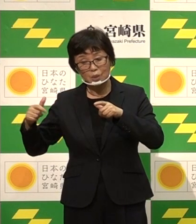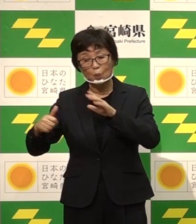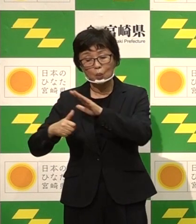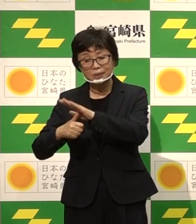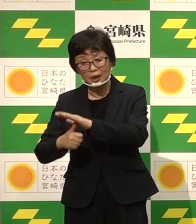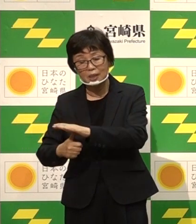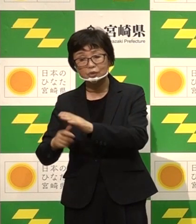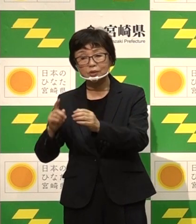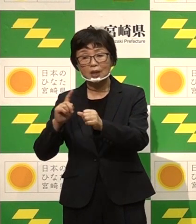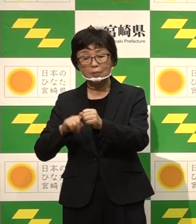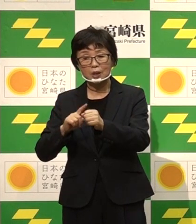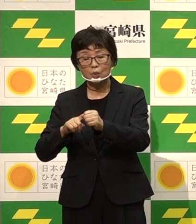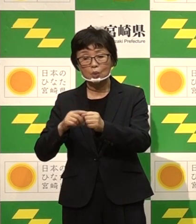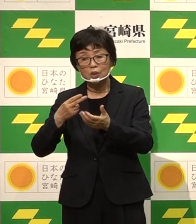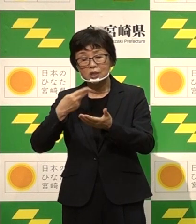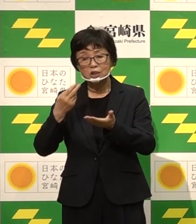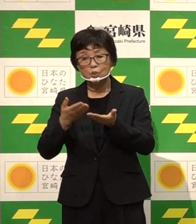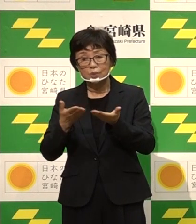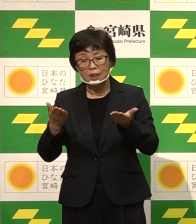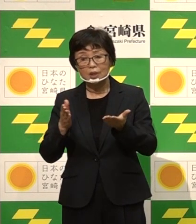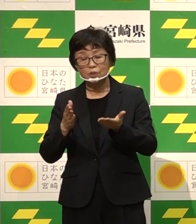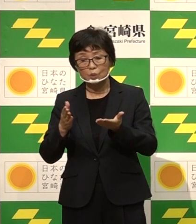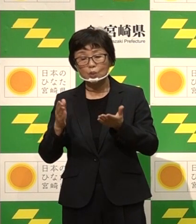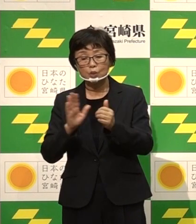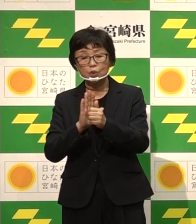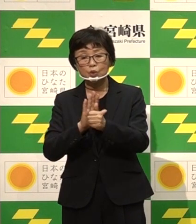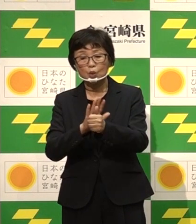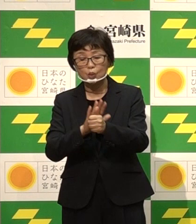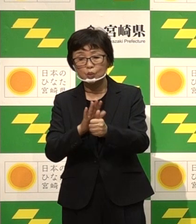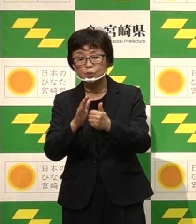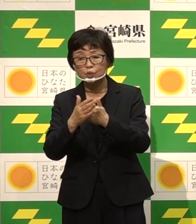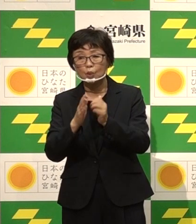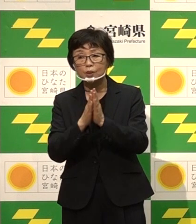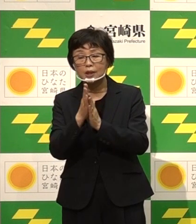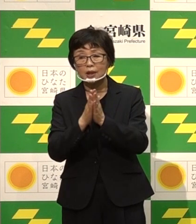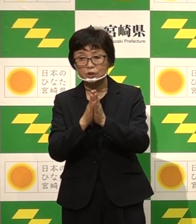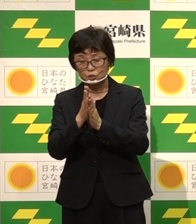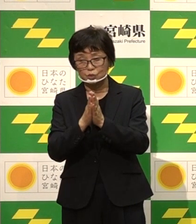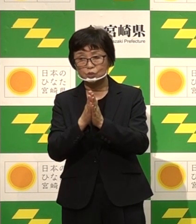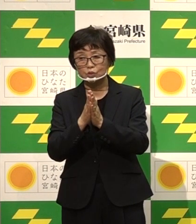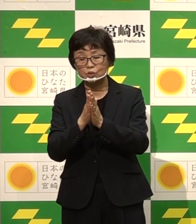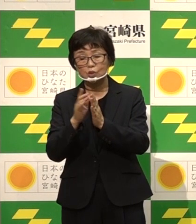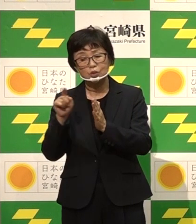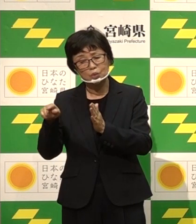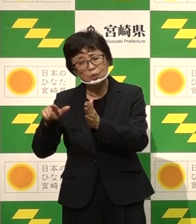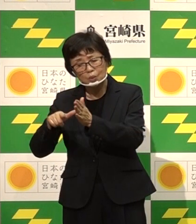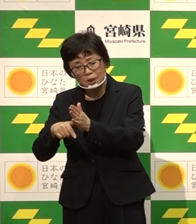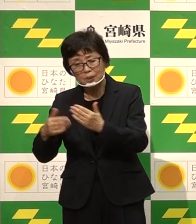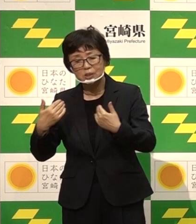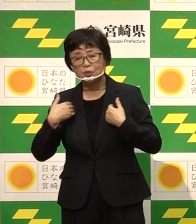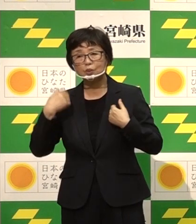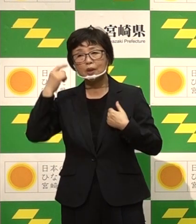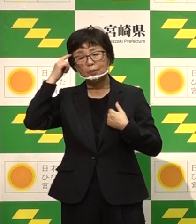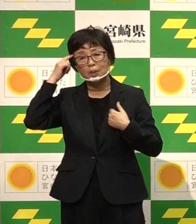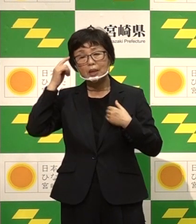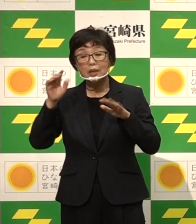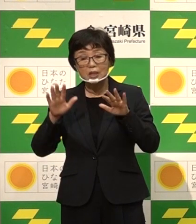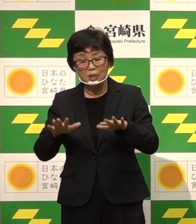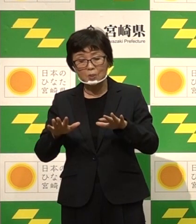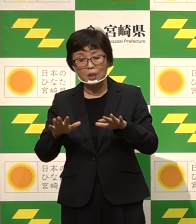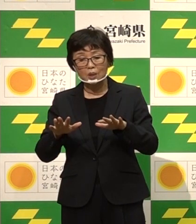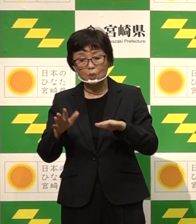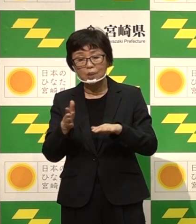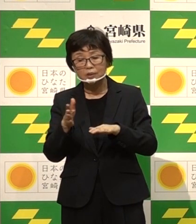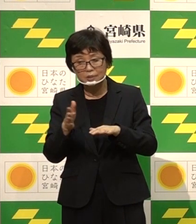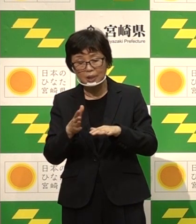、例えば飲食店等への協力を求めるというところには、その段階では必要性は感じるものの、今これだけ